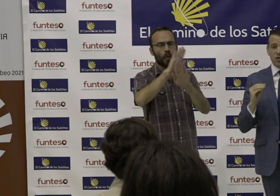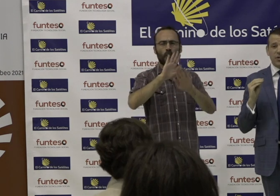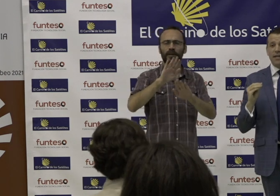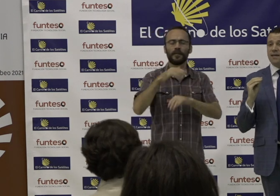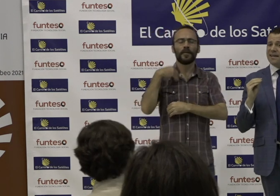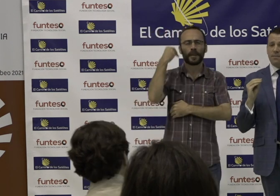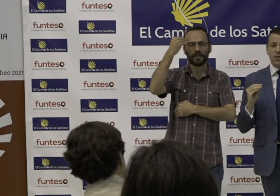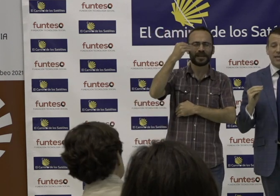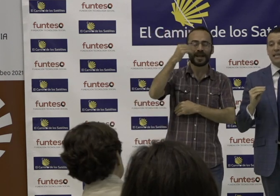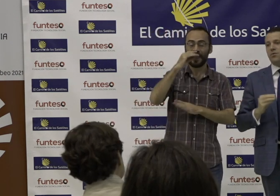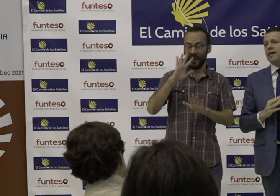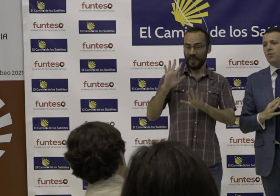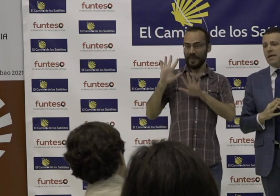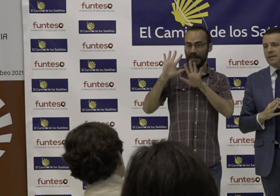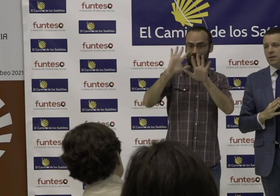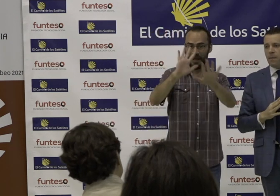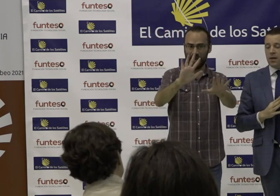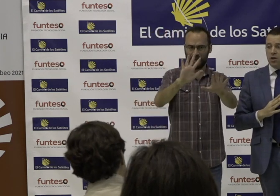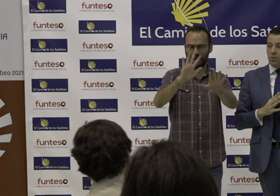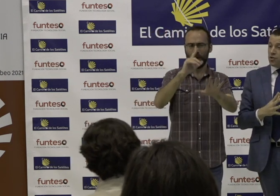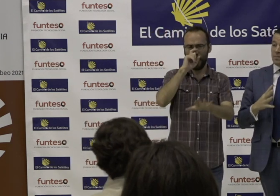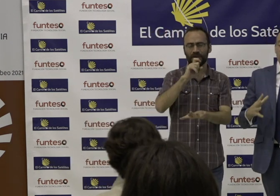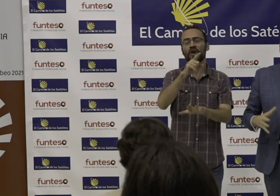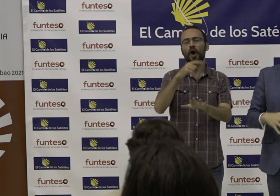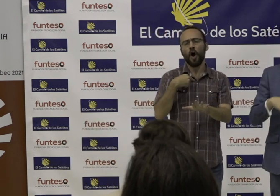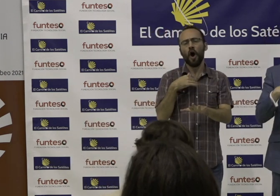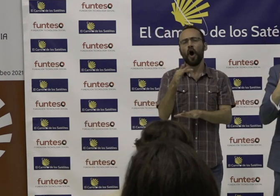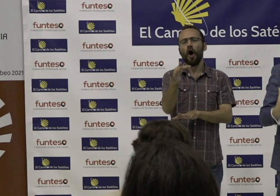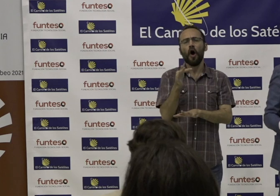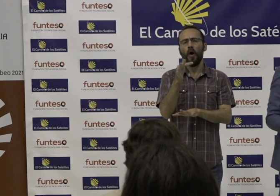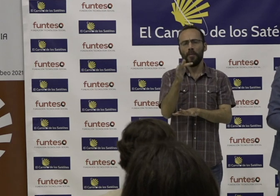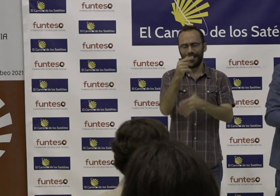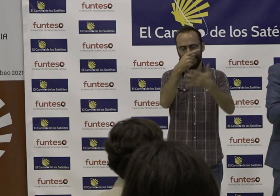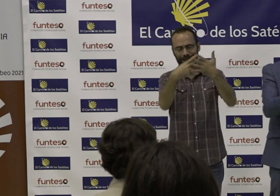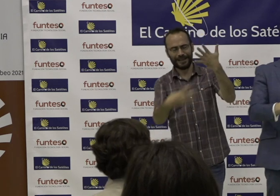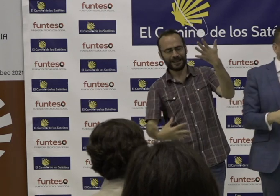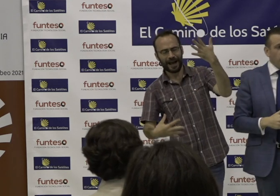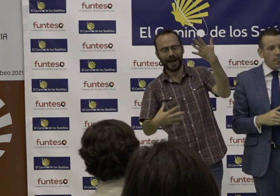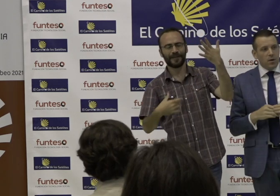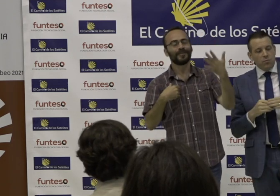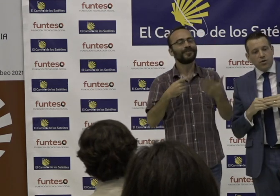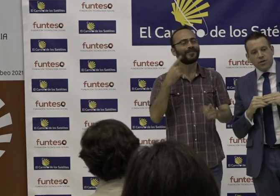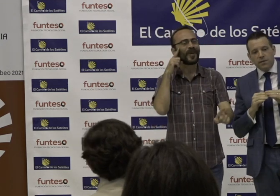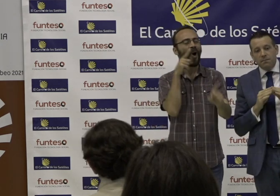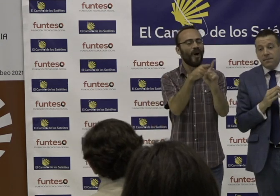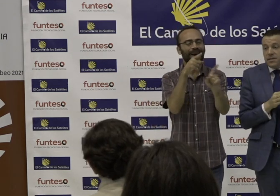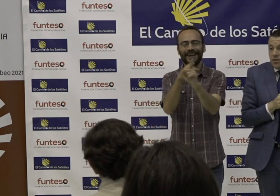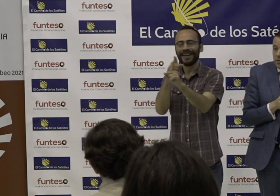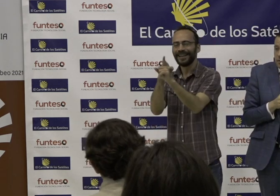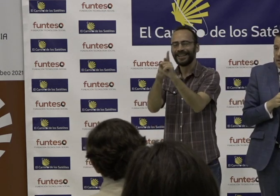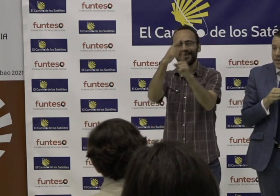de 10 años voy a hacer el camino y las voy a compartir. Por eso es importante hacer una lista de deseos. ¿A qué os invito yo hoy? Pues